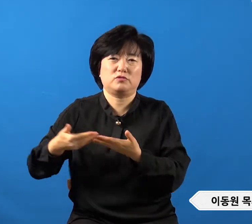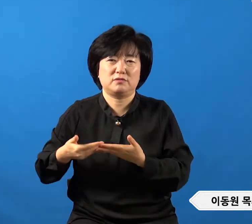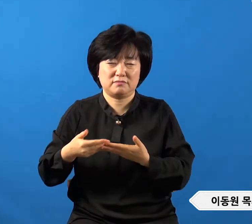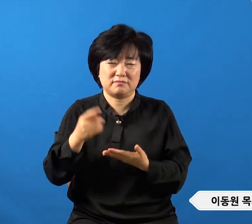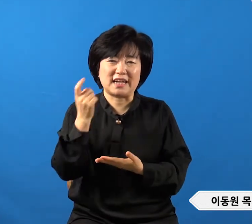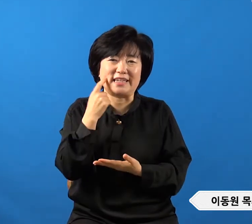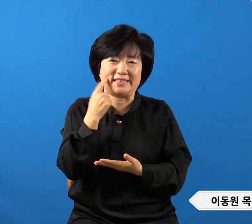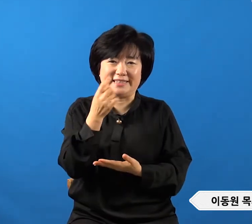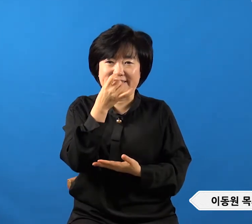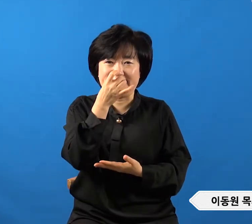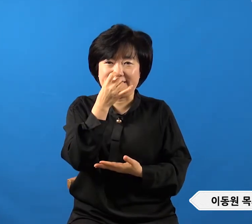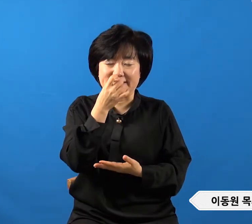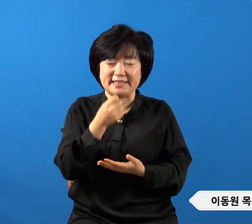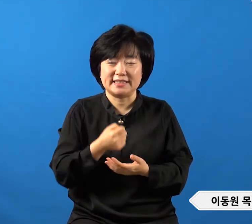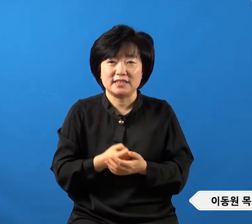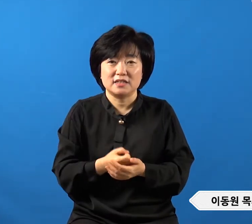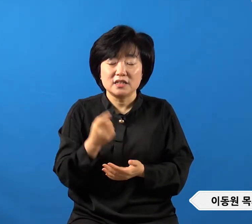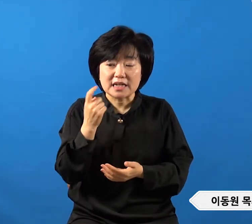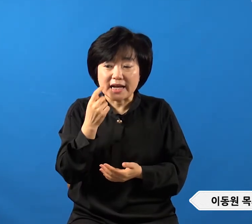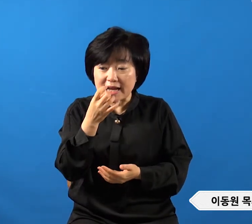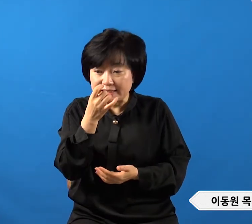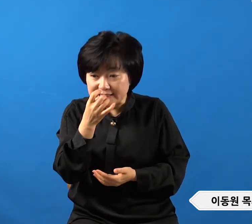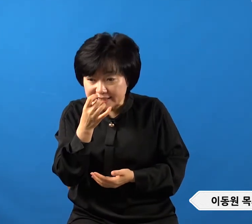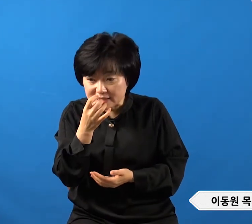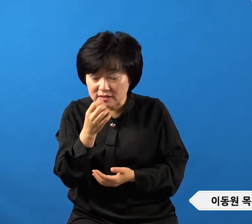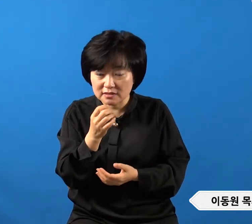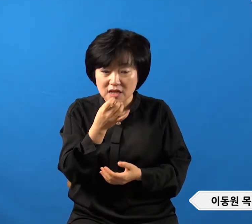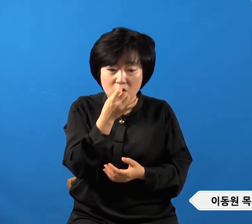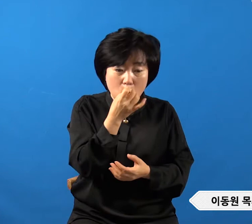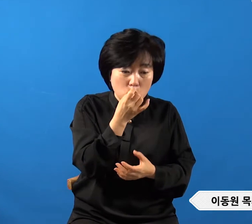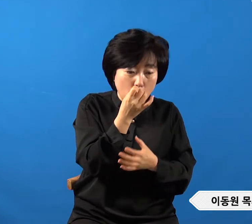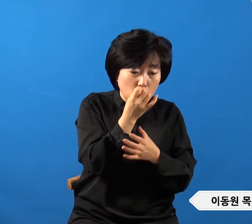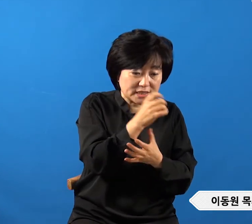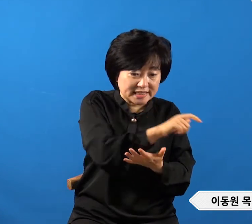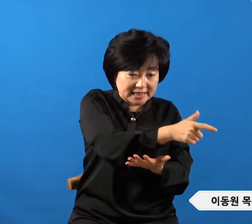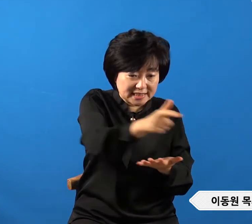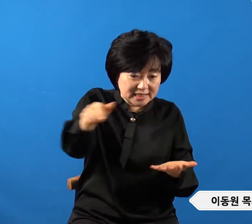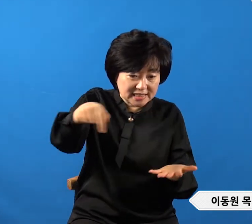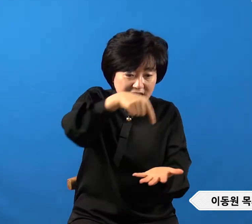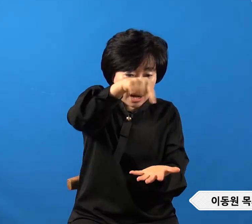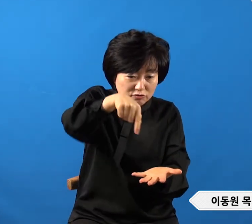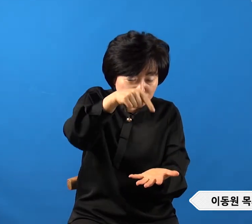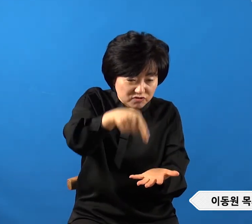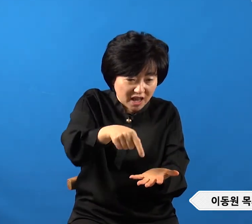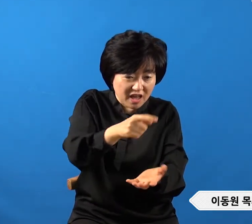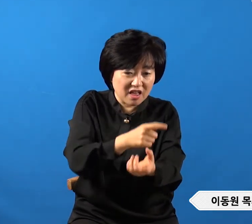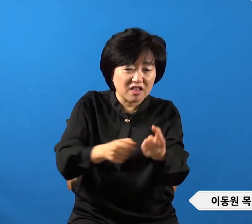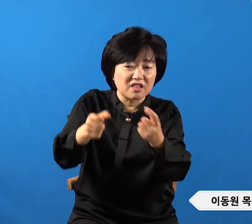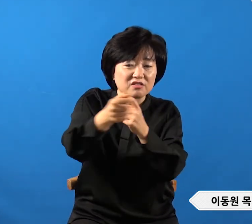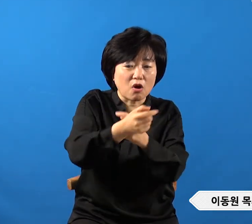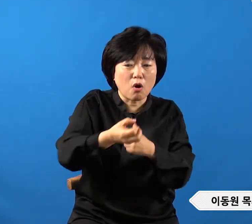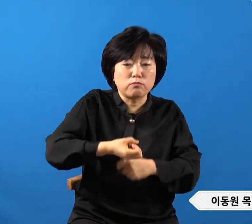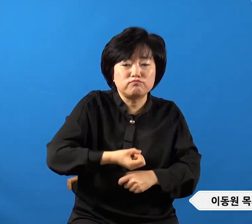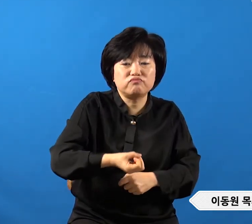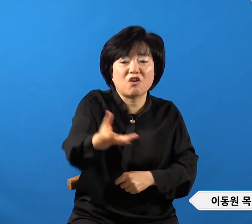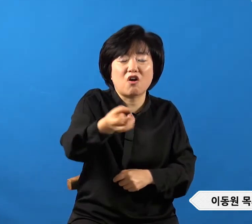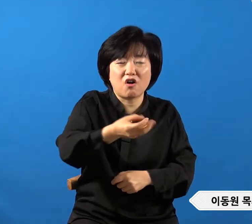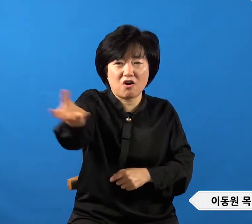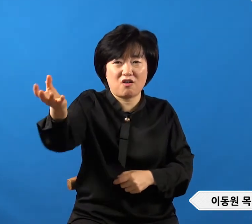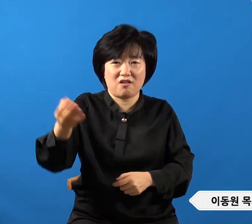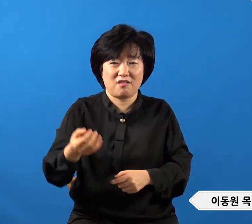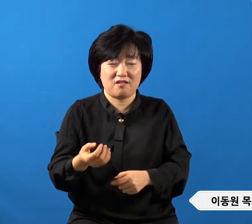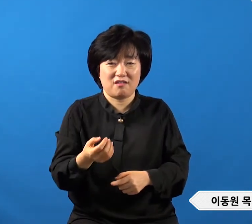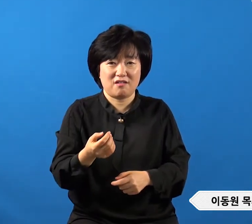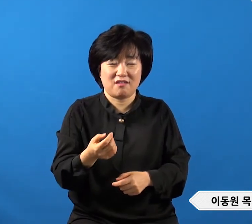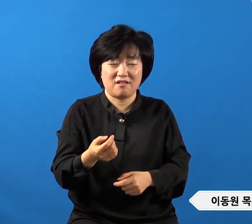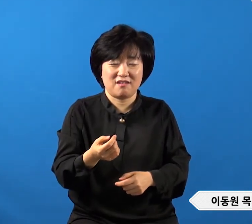본문이 증언하는 것처럼 그런데 이 가라지는 곡식 가운데 덧뿌려졌다 이런 표현을 썼어요.